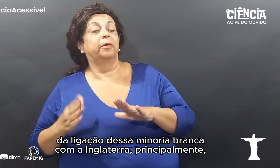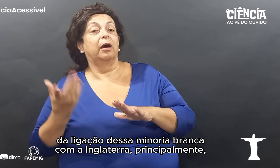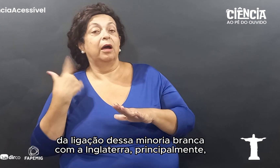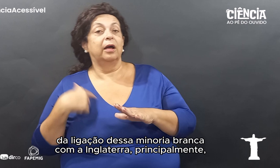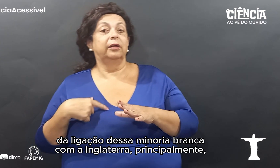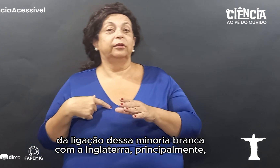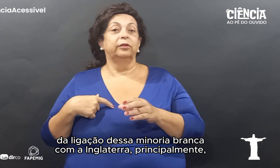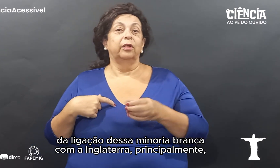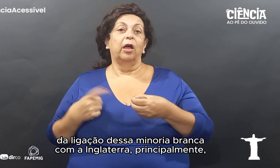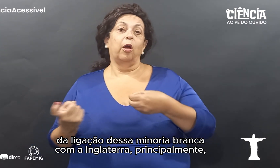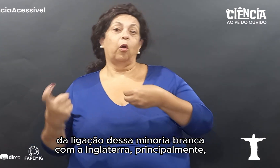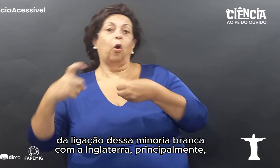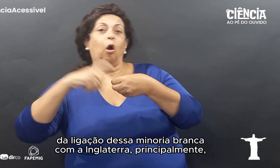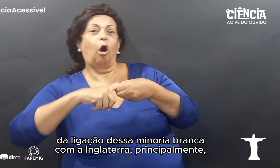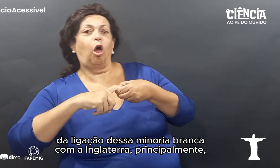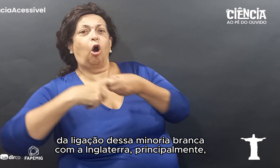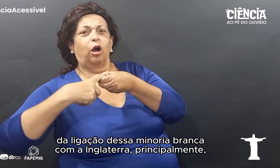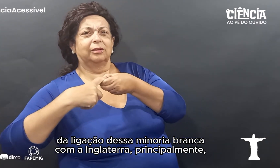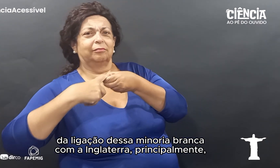tinha da ligação